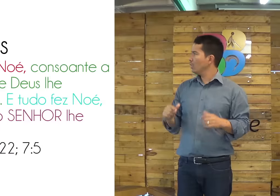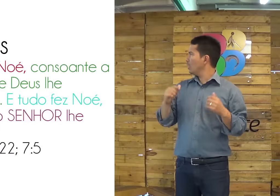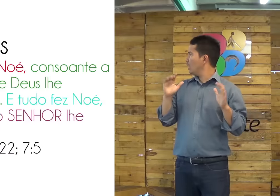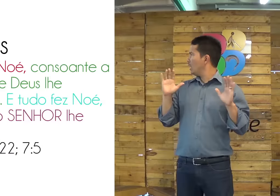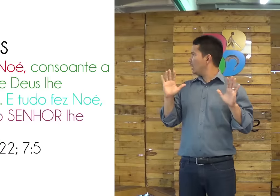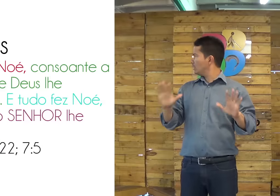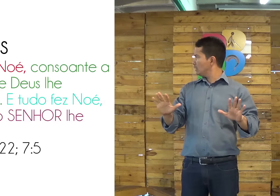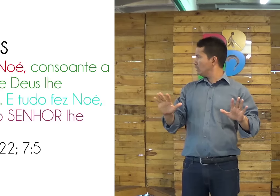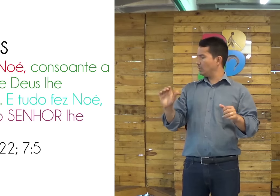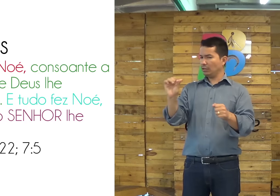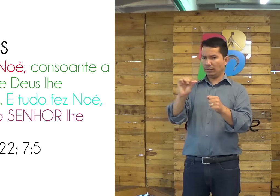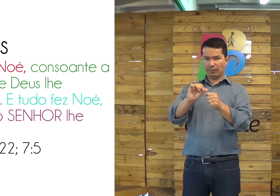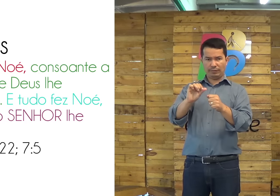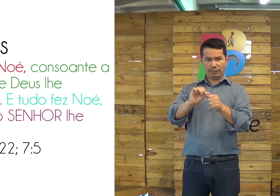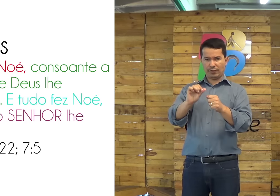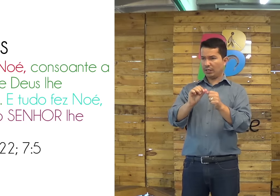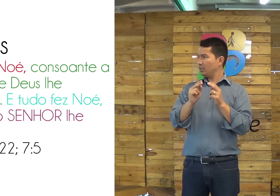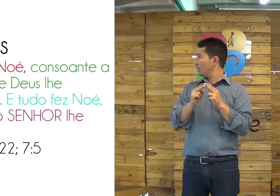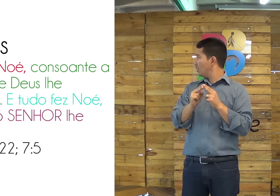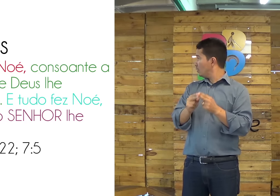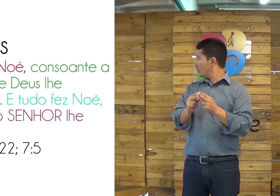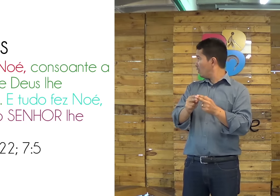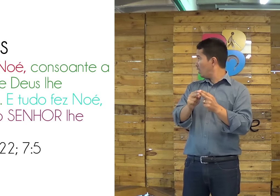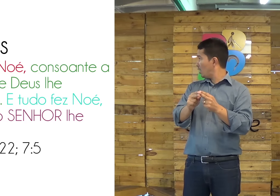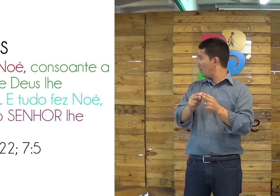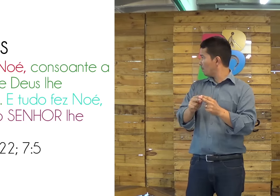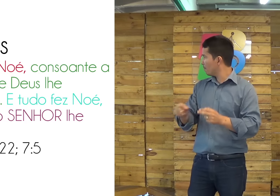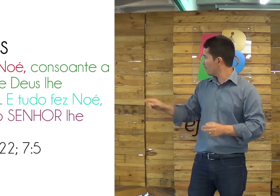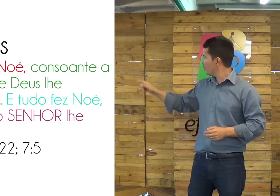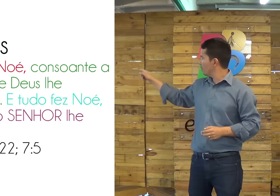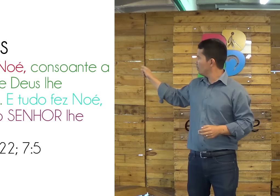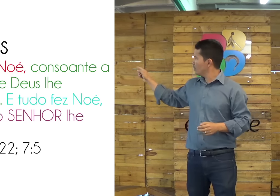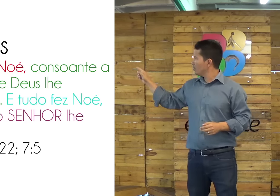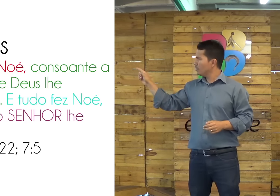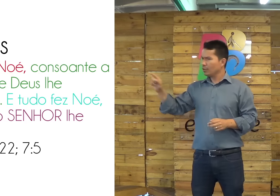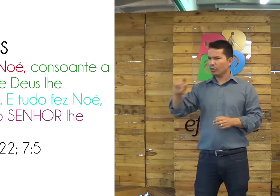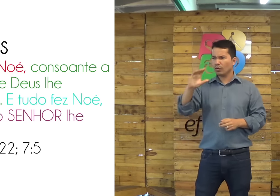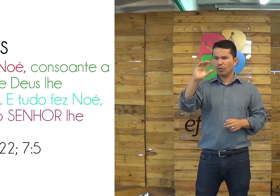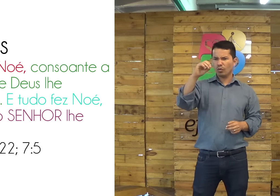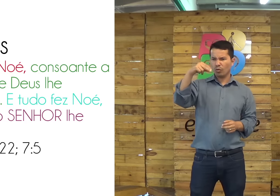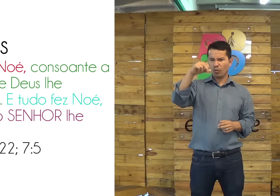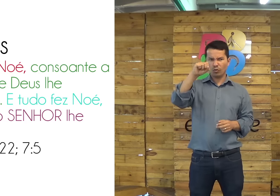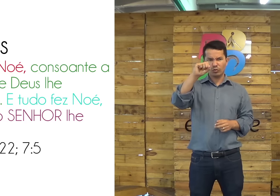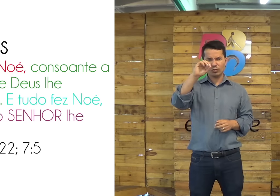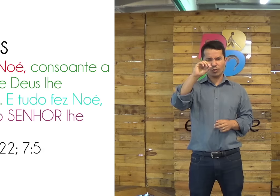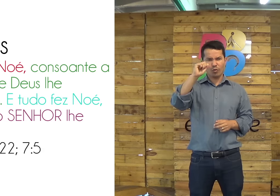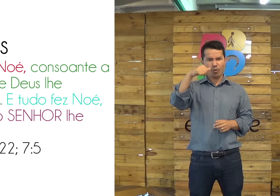Olha lá assim Fez Noé olha ali